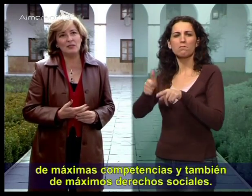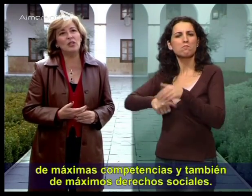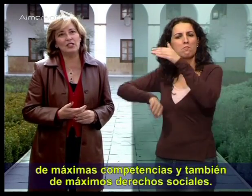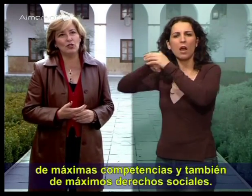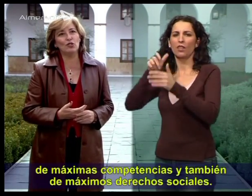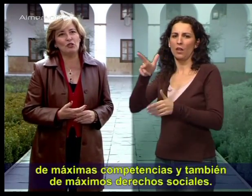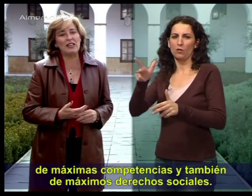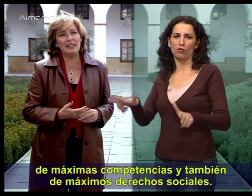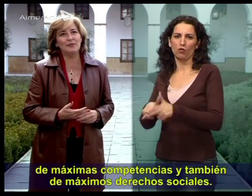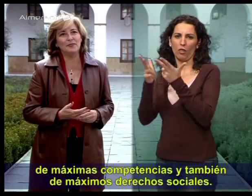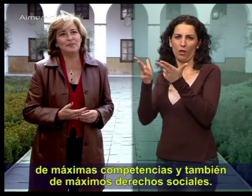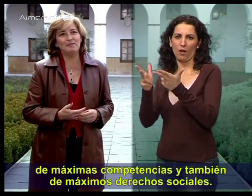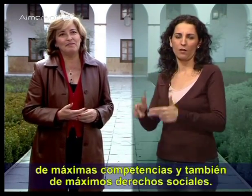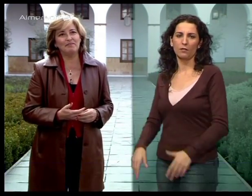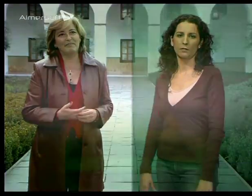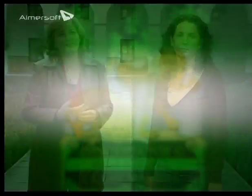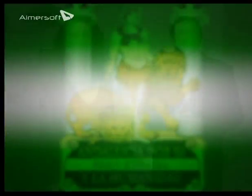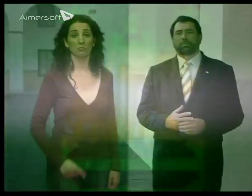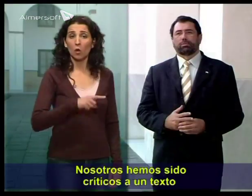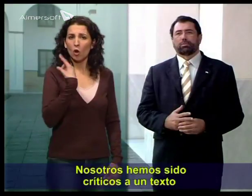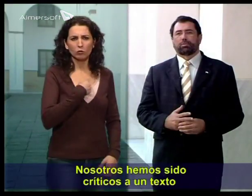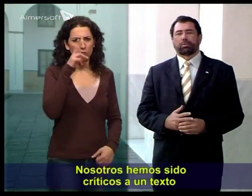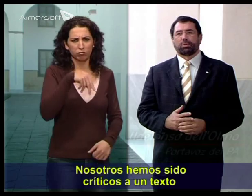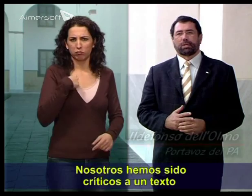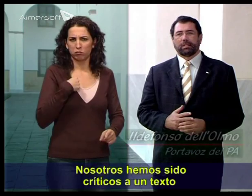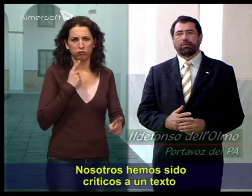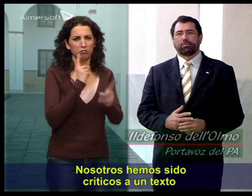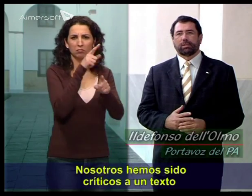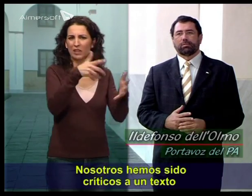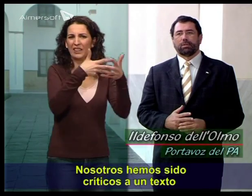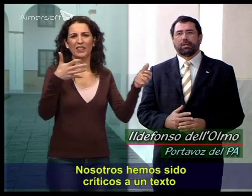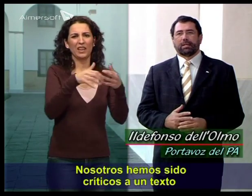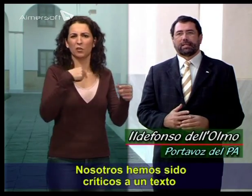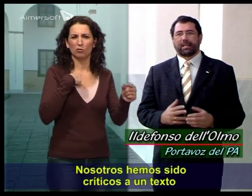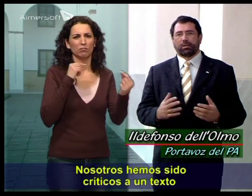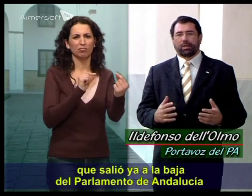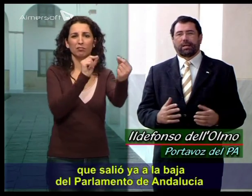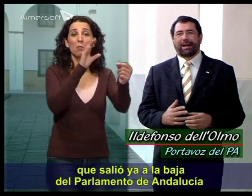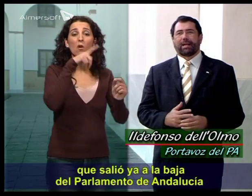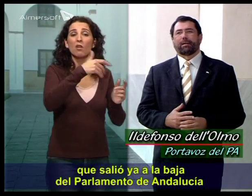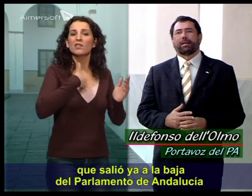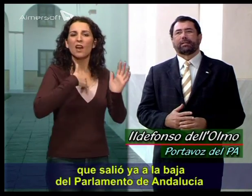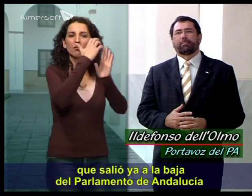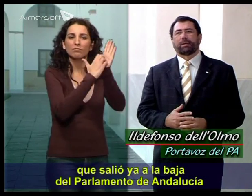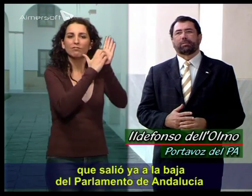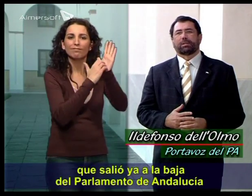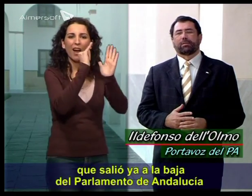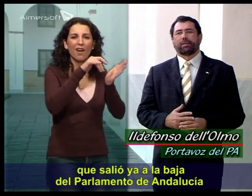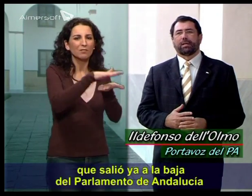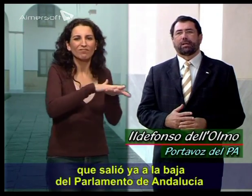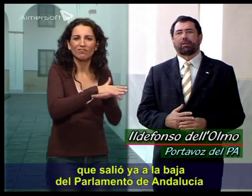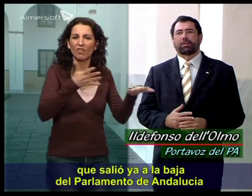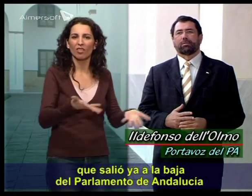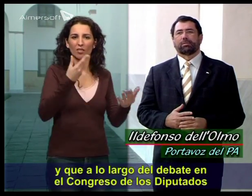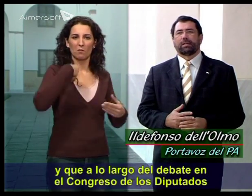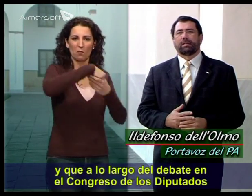también de máximos derechos sociales. Por tanto, nosotros hemos sido críticos a un texto que salió ya a la baja del Parlamento de